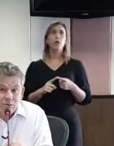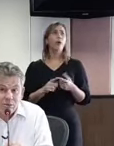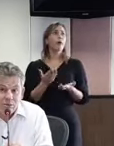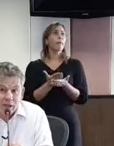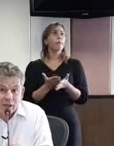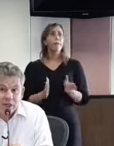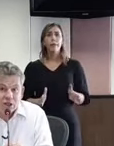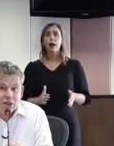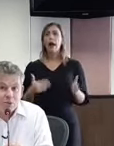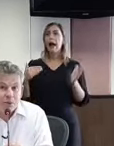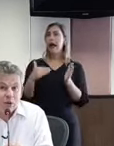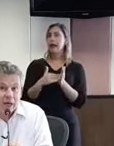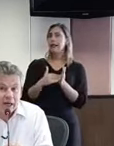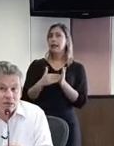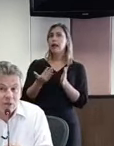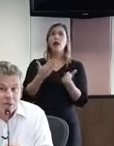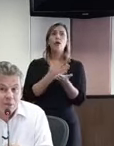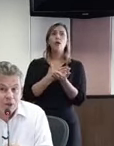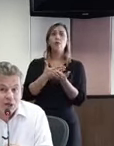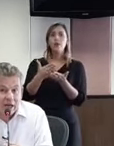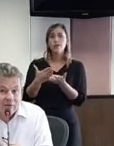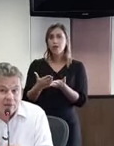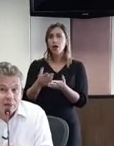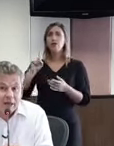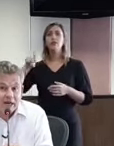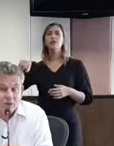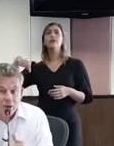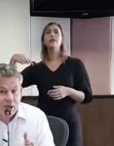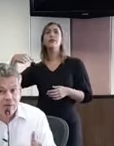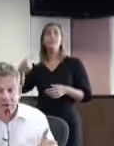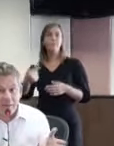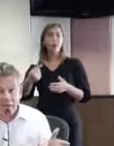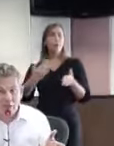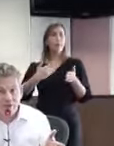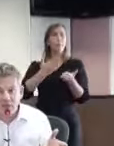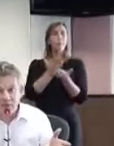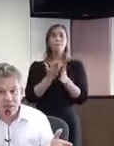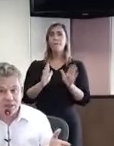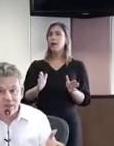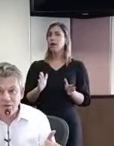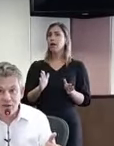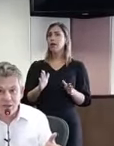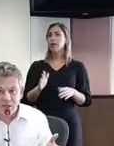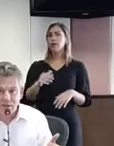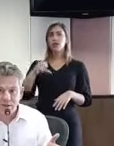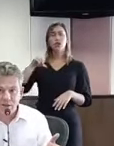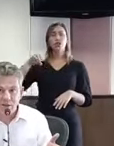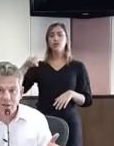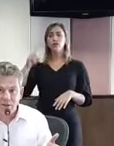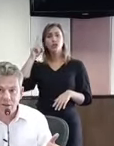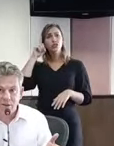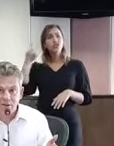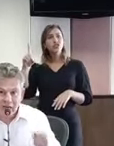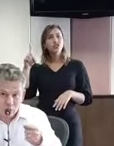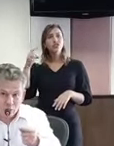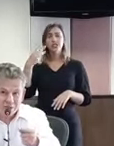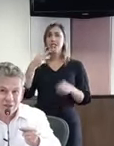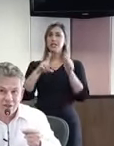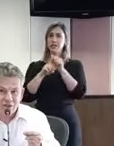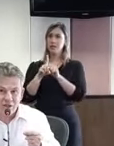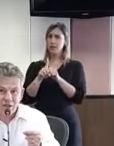parado até que chegue o primeiro caso. Depois que chegar, vai ficar parado. Ele vai ficar parado 90 dias, 120 dias. Será